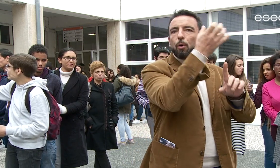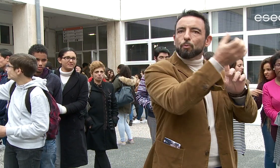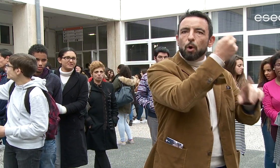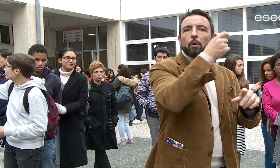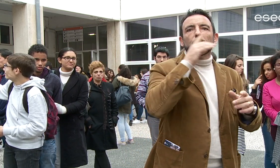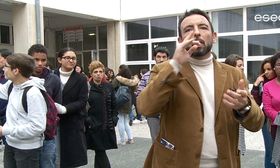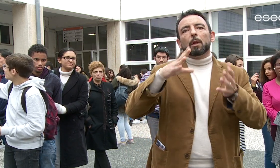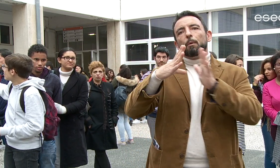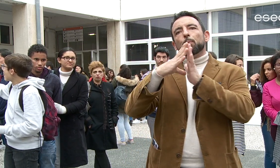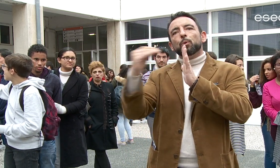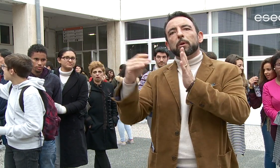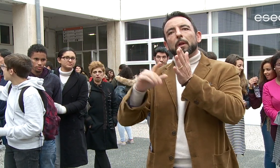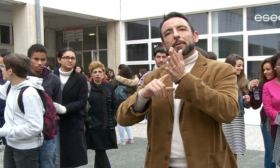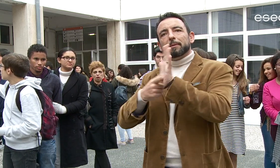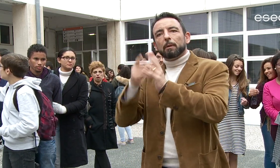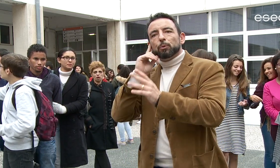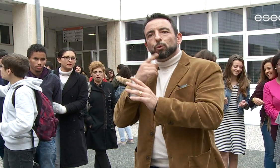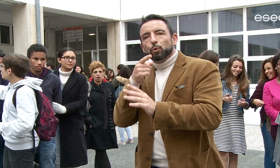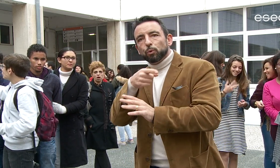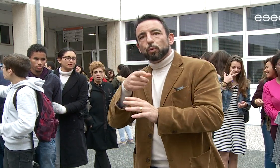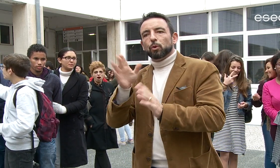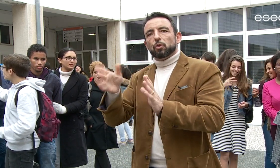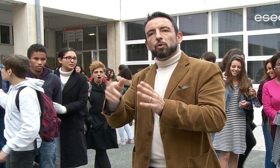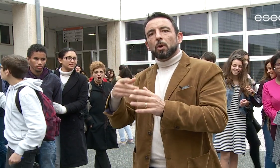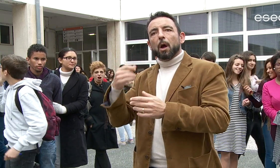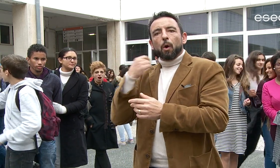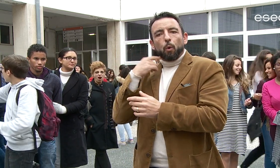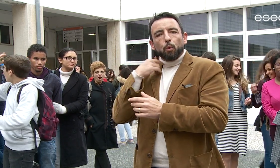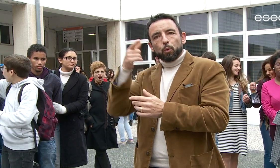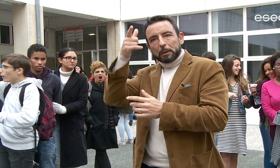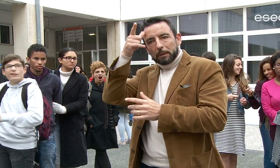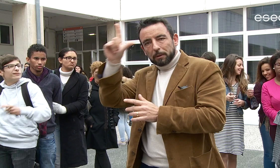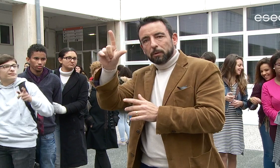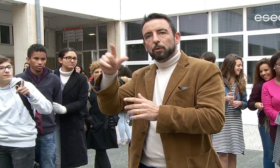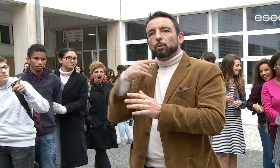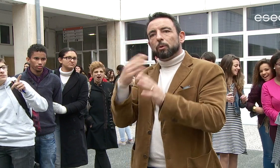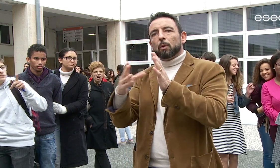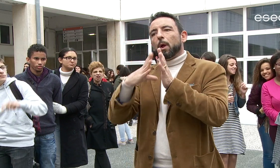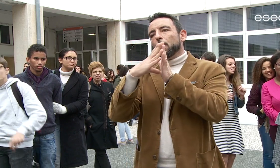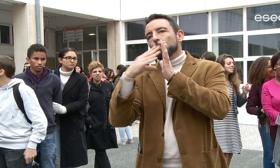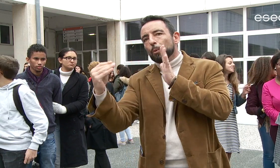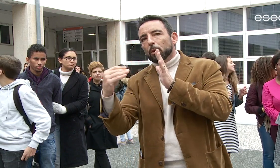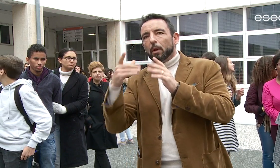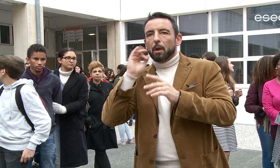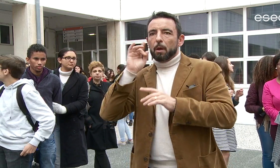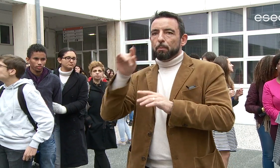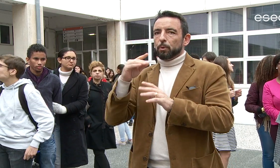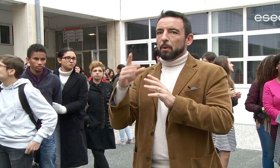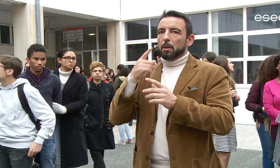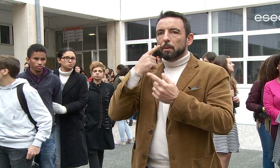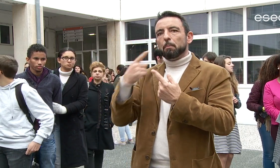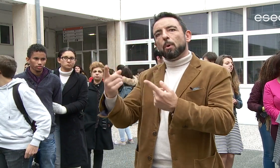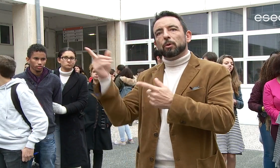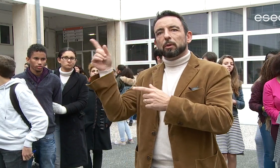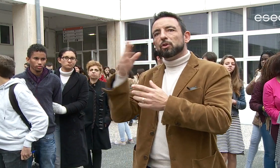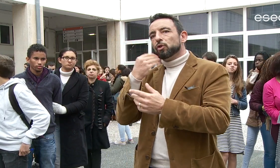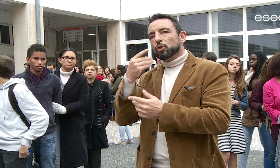apoios Nesse sentido porque a eeg que é uma escola que tem muitos alunos surdos tem licenciaturas onde que os alunos surdos frequentam e portanto é um bom modelo e Bom